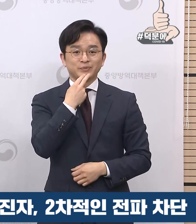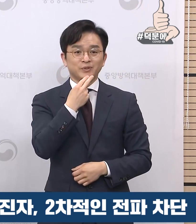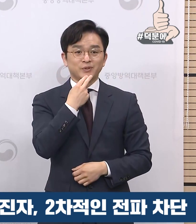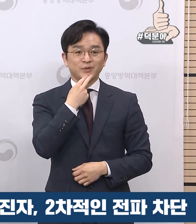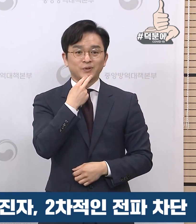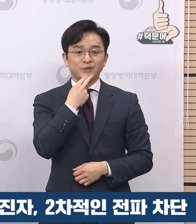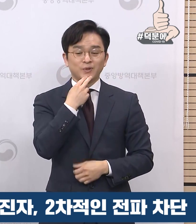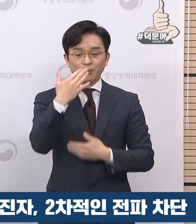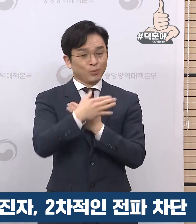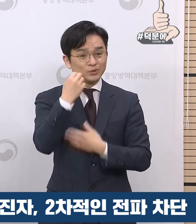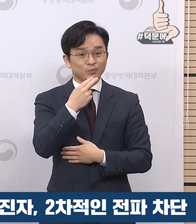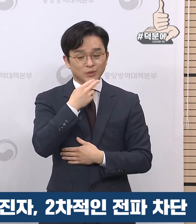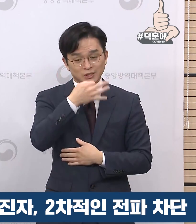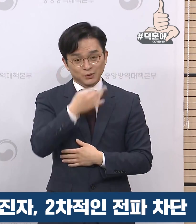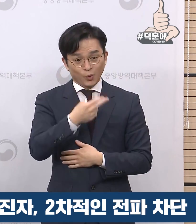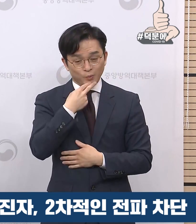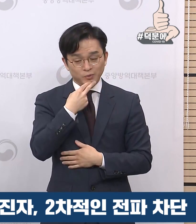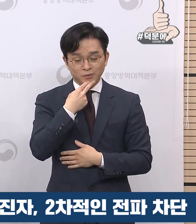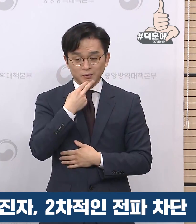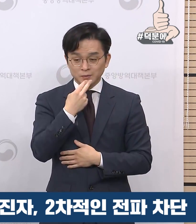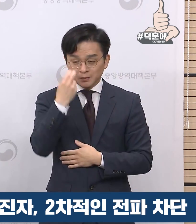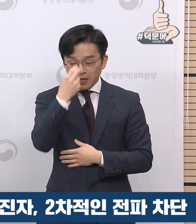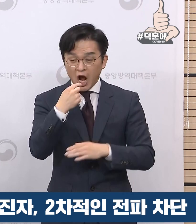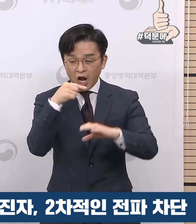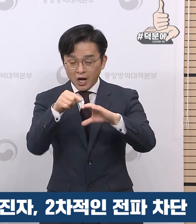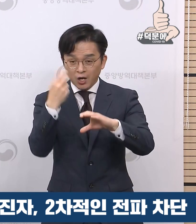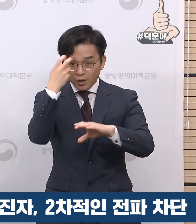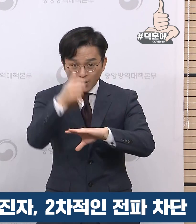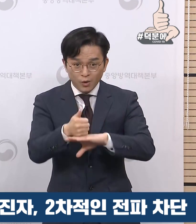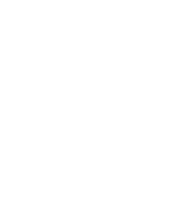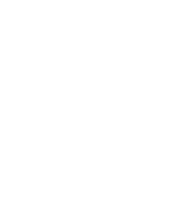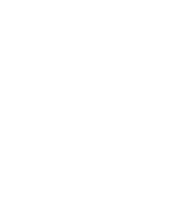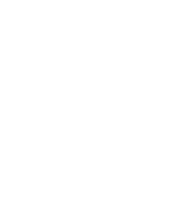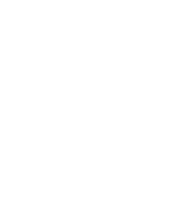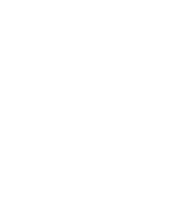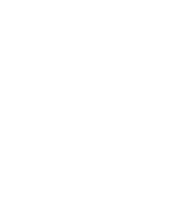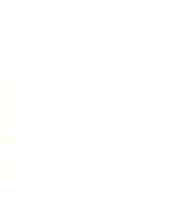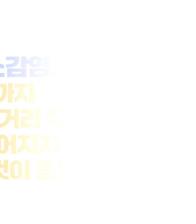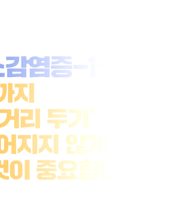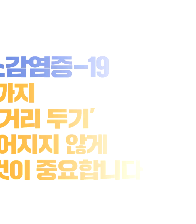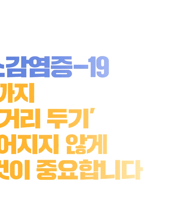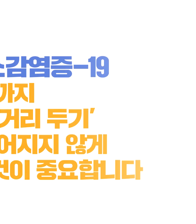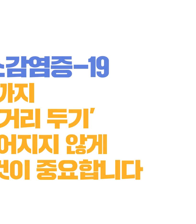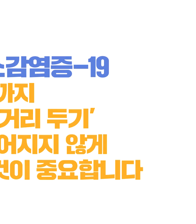또 2차적인 전파들을 차단하고 있다라는 말씀을 드리겠습니다.